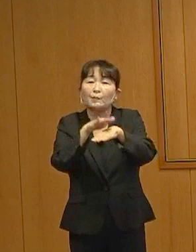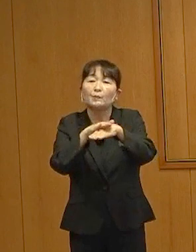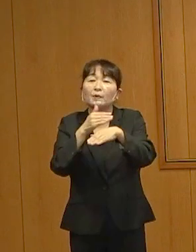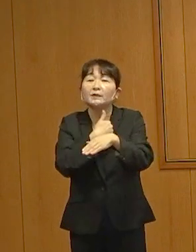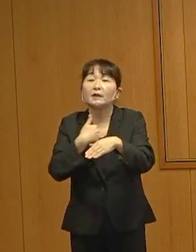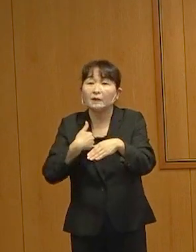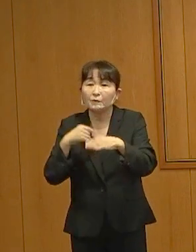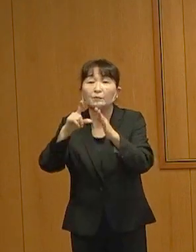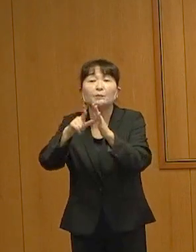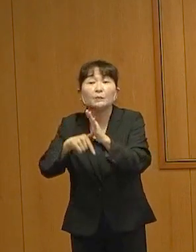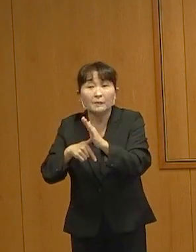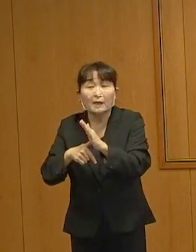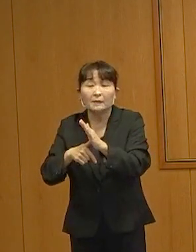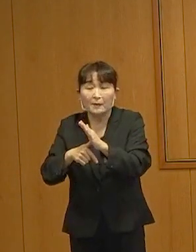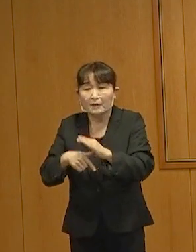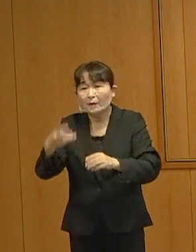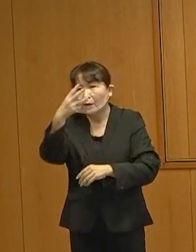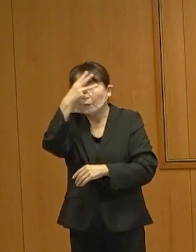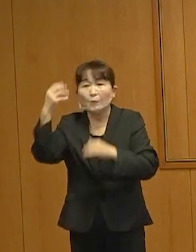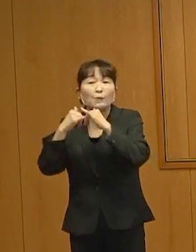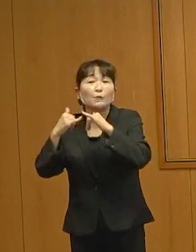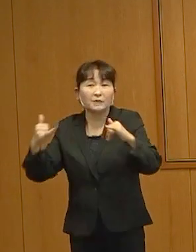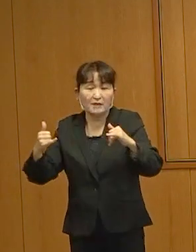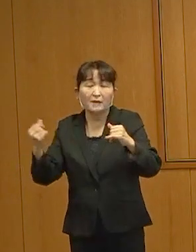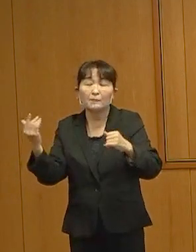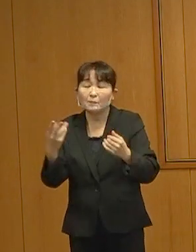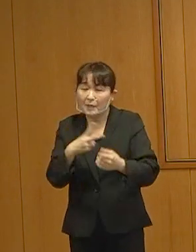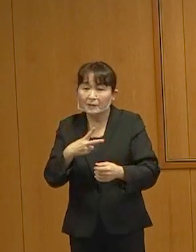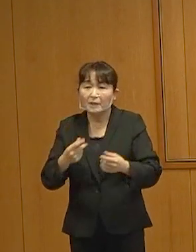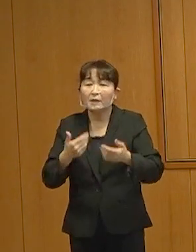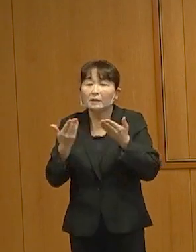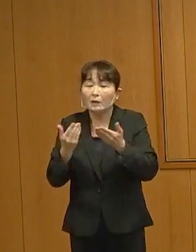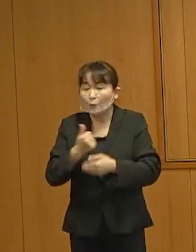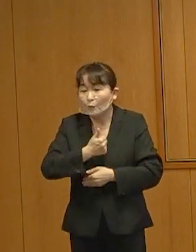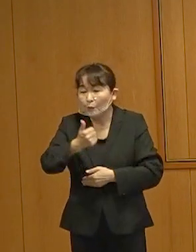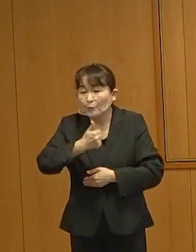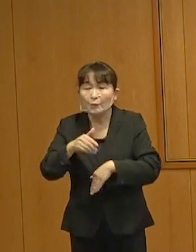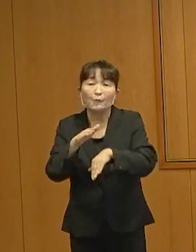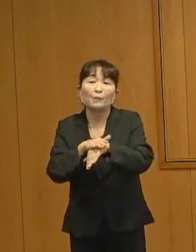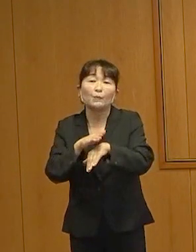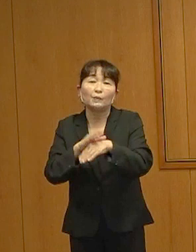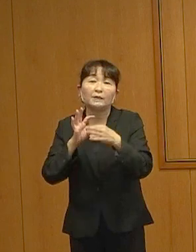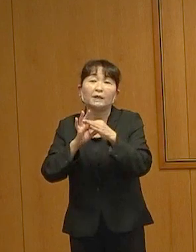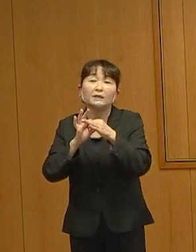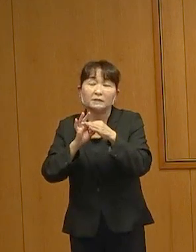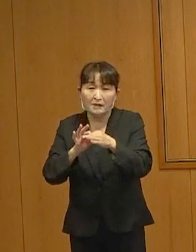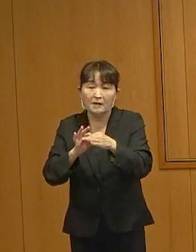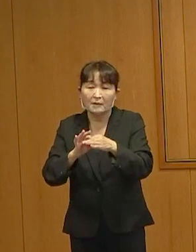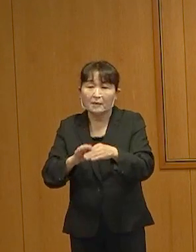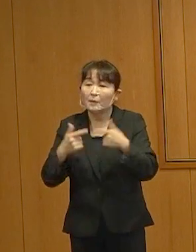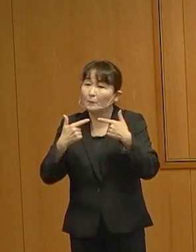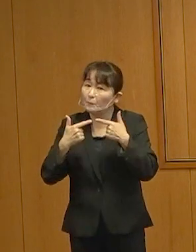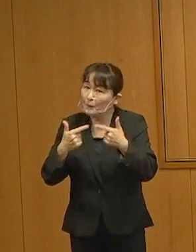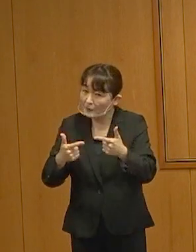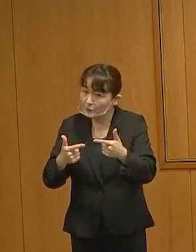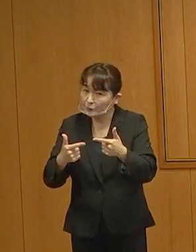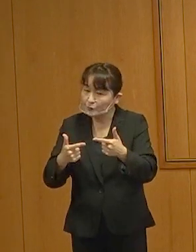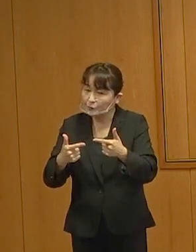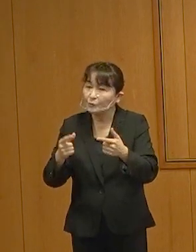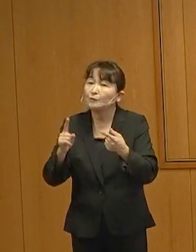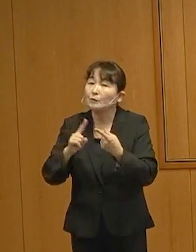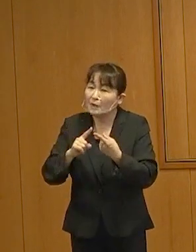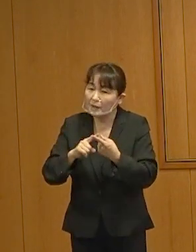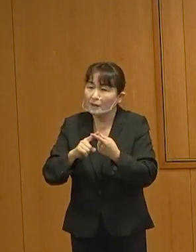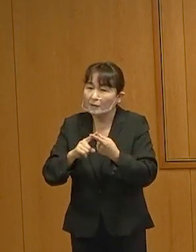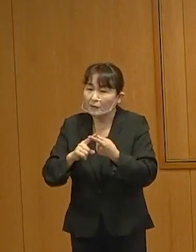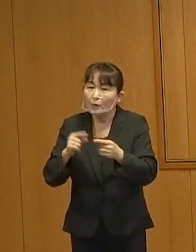通学をしている方々に対する対応というのをですね、代替バスを早急に